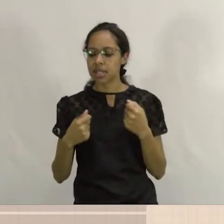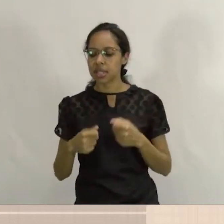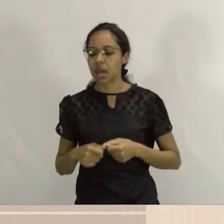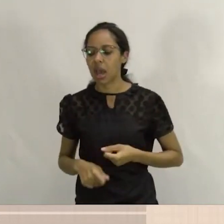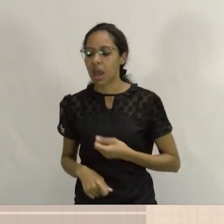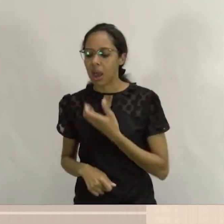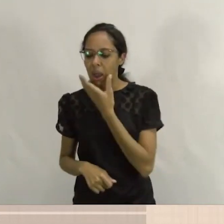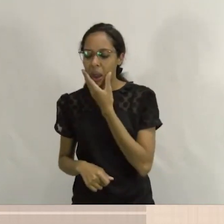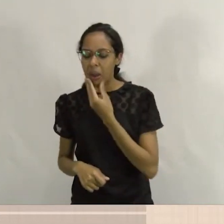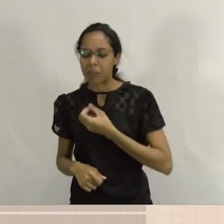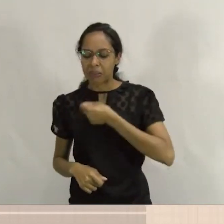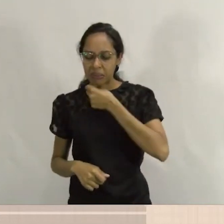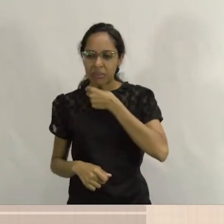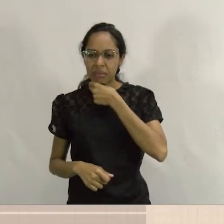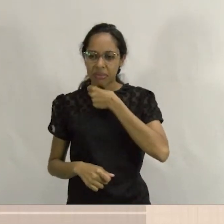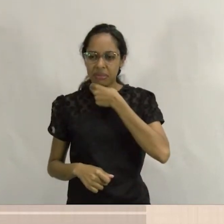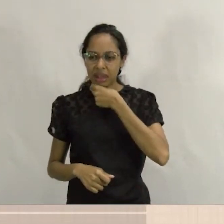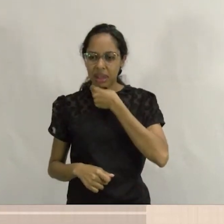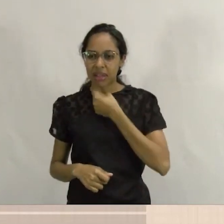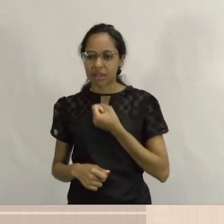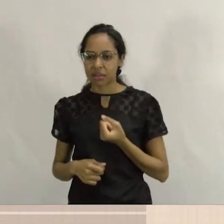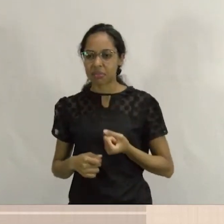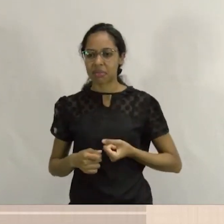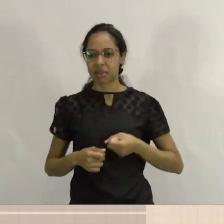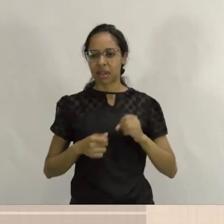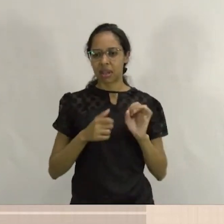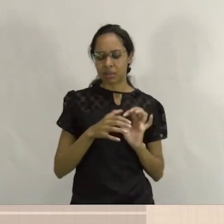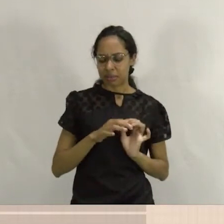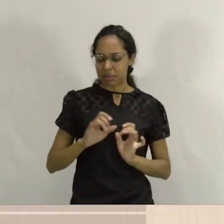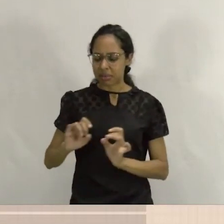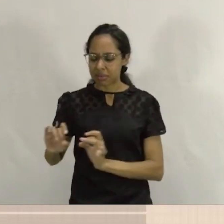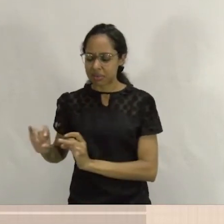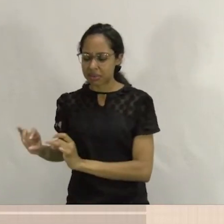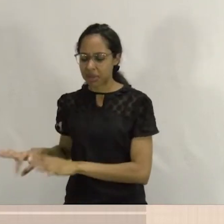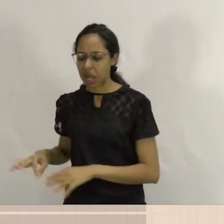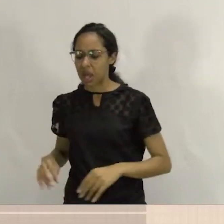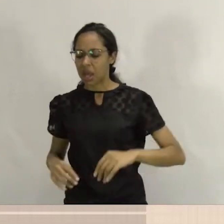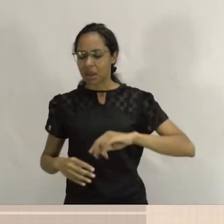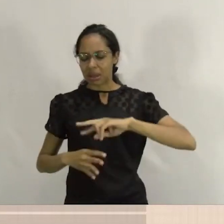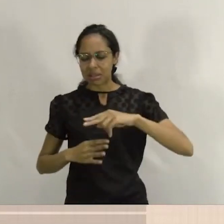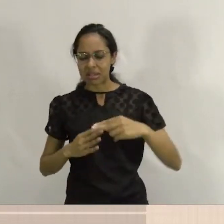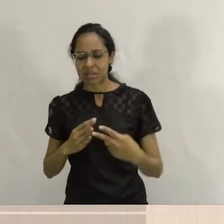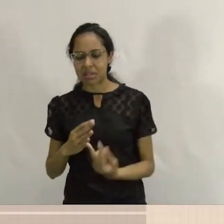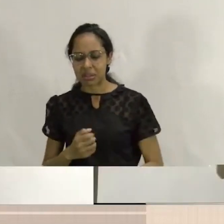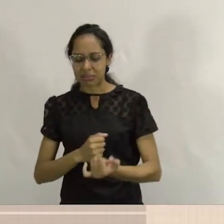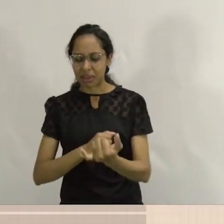homem que se corrompe segundo as concupiscências do engano.